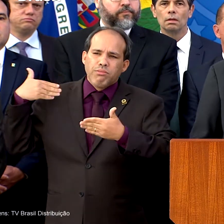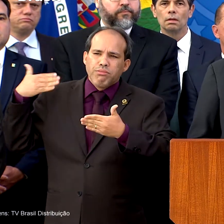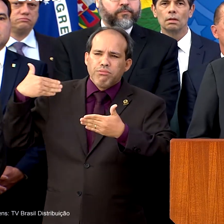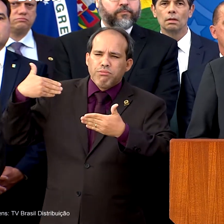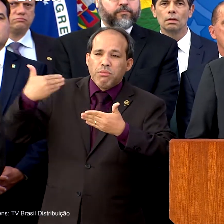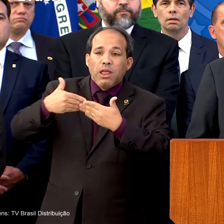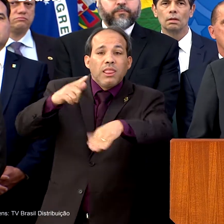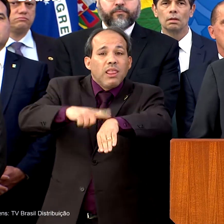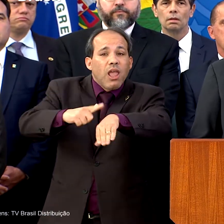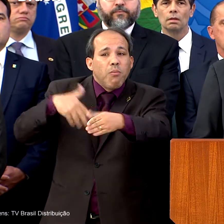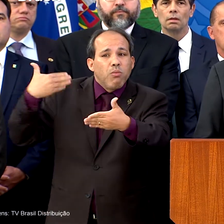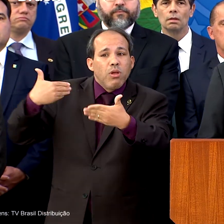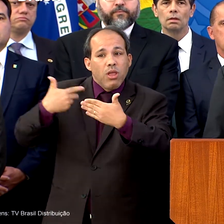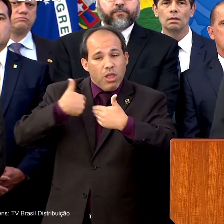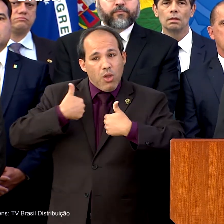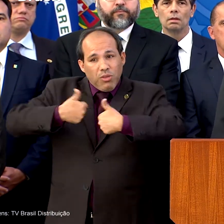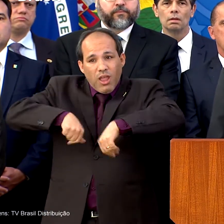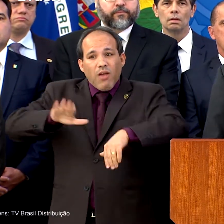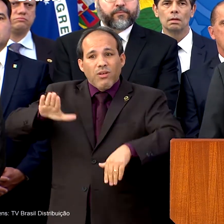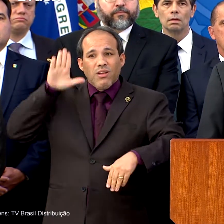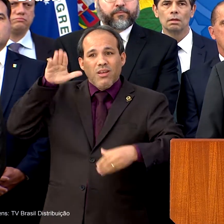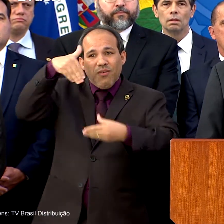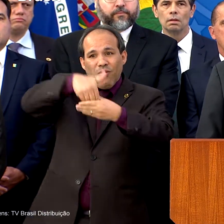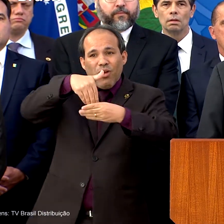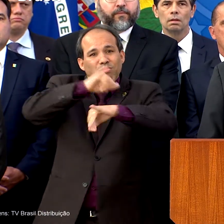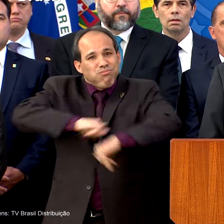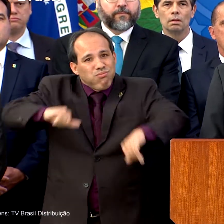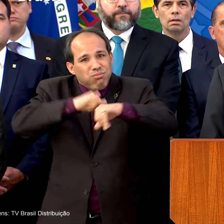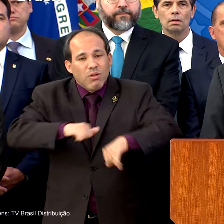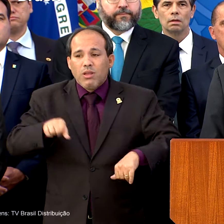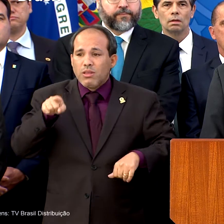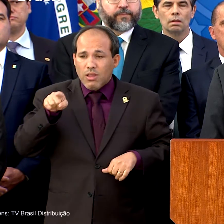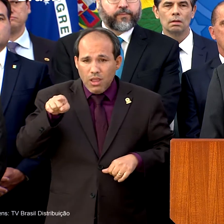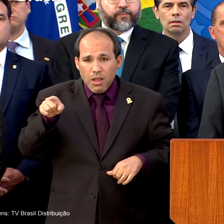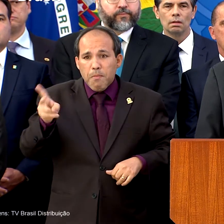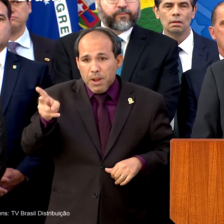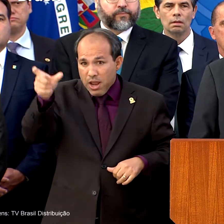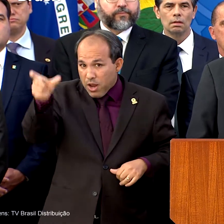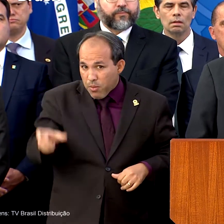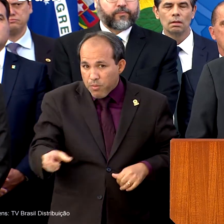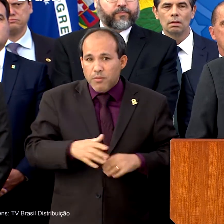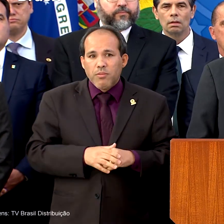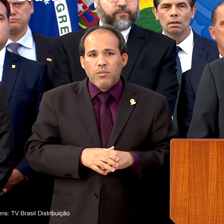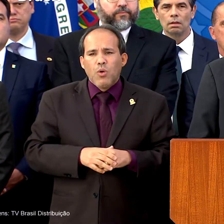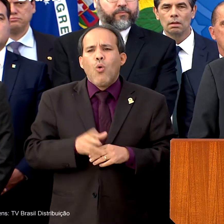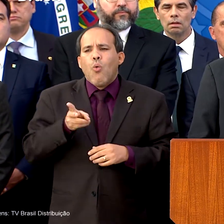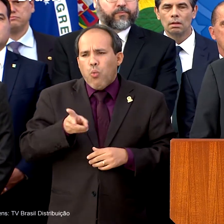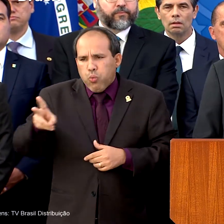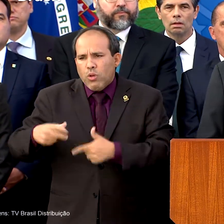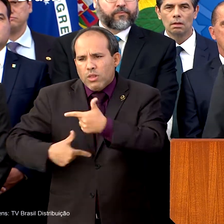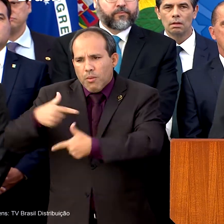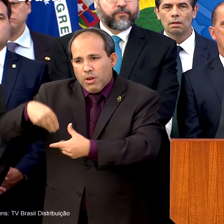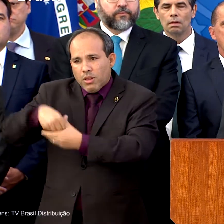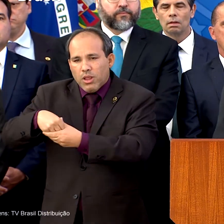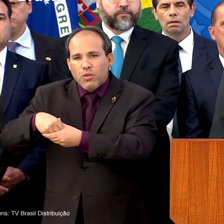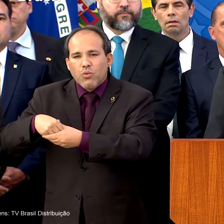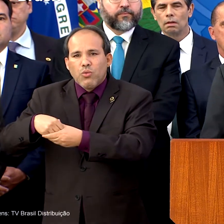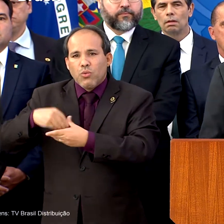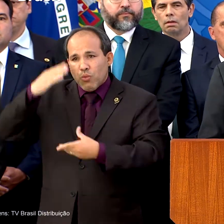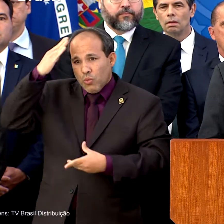e eu numa pré-campanha e ele com as suas sentenças em